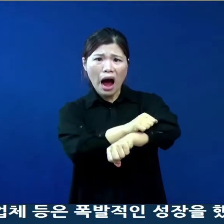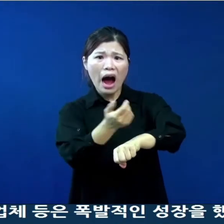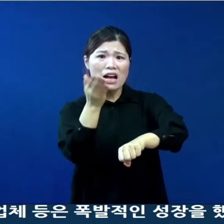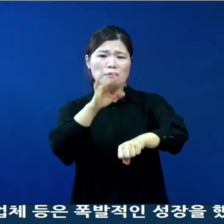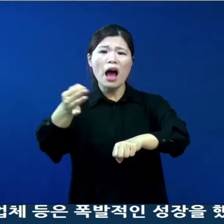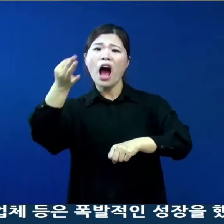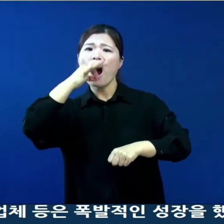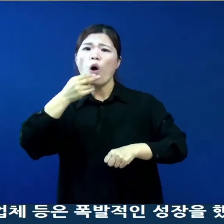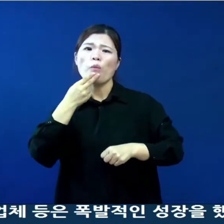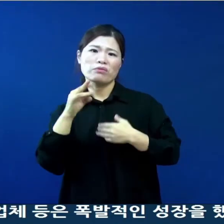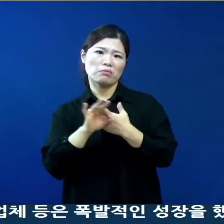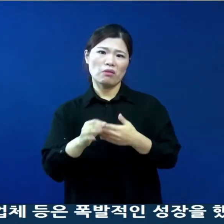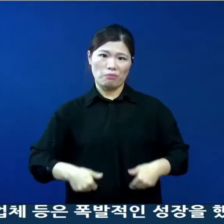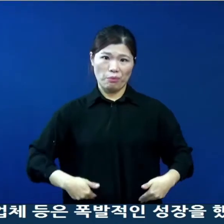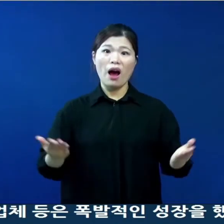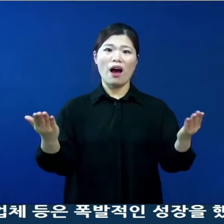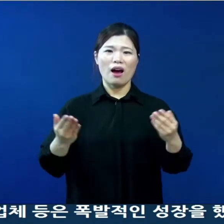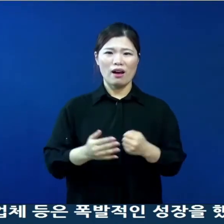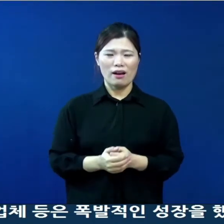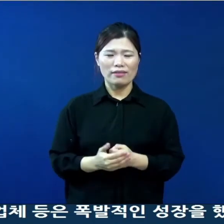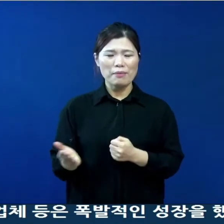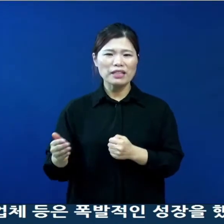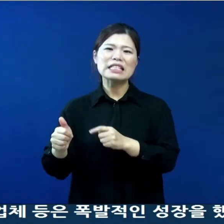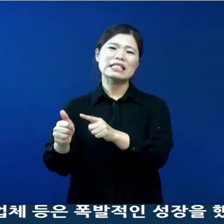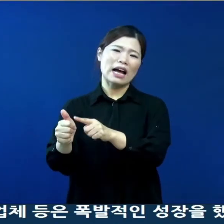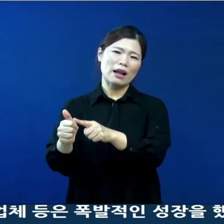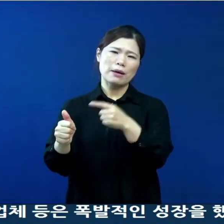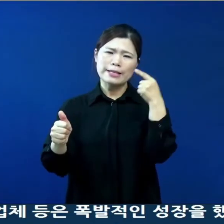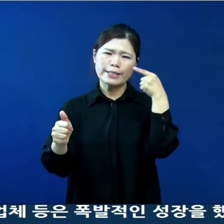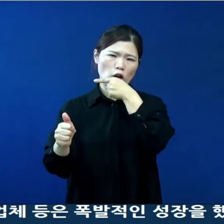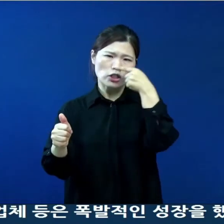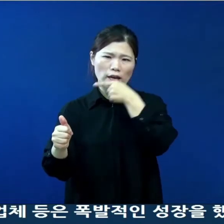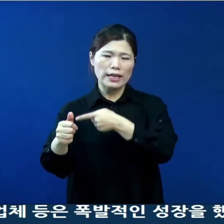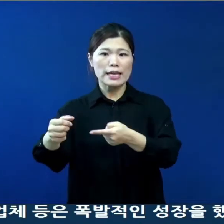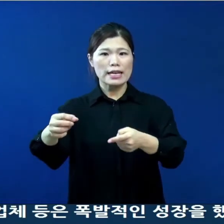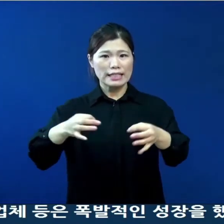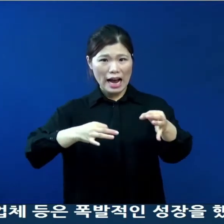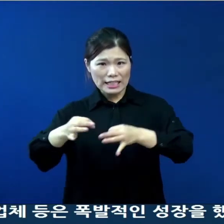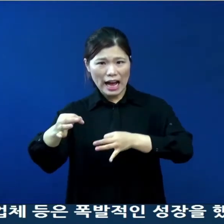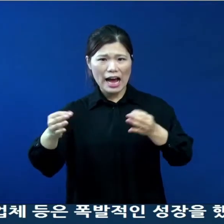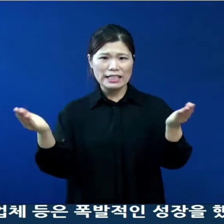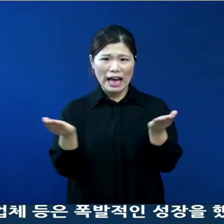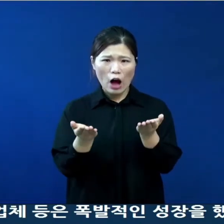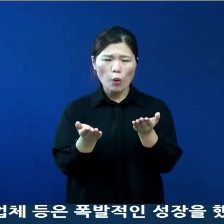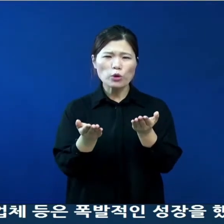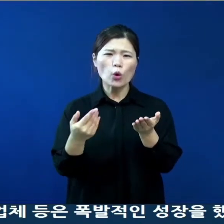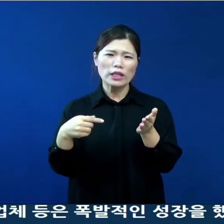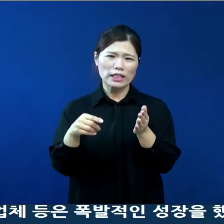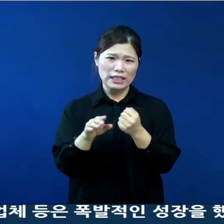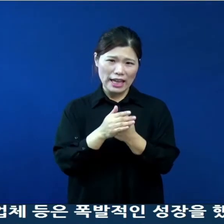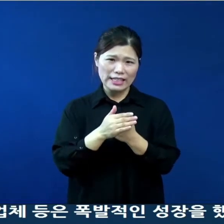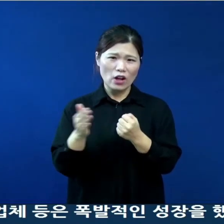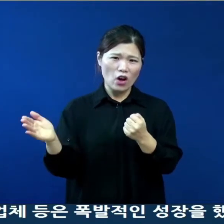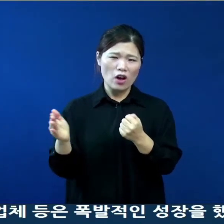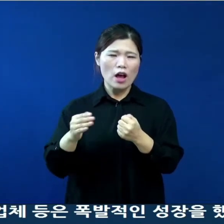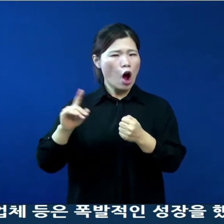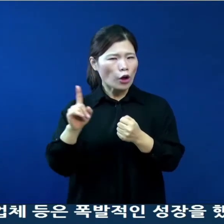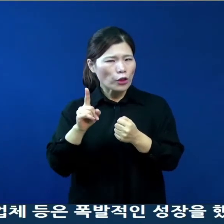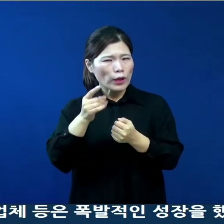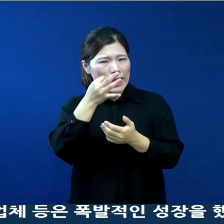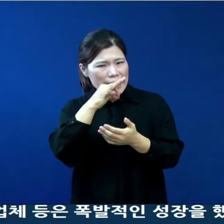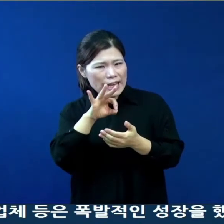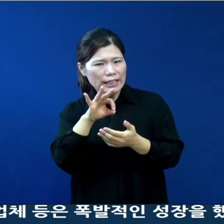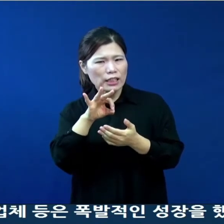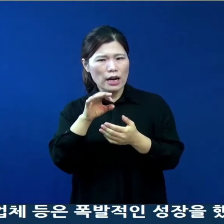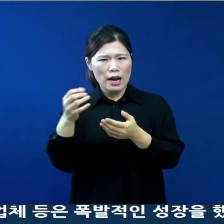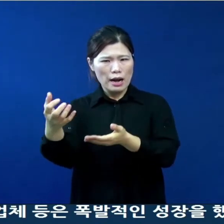남지 않으면 무슨 소용이 있겠습니까? 그러나 이 사람은 철저하게 이 장사와 사업을 함으로써 어떻게 이익을 볼 수 있을지 목적